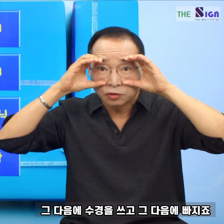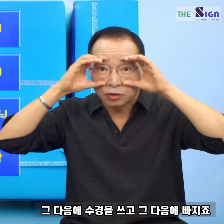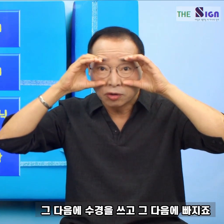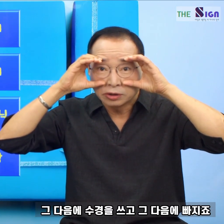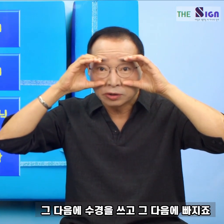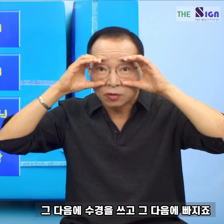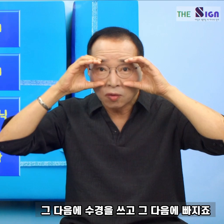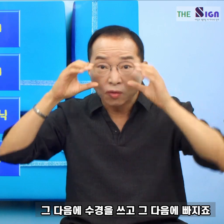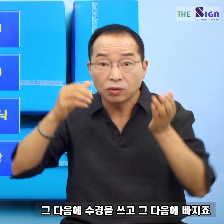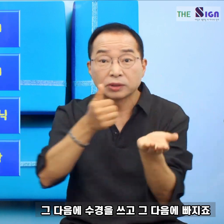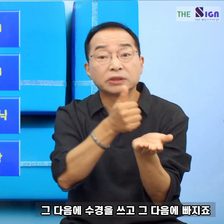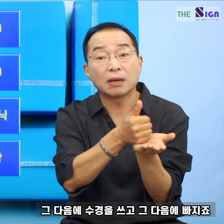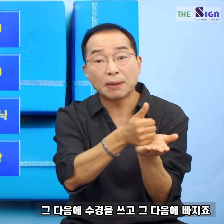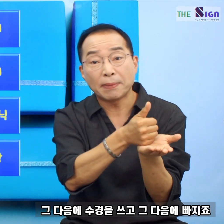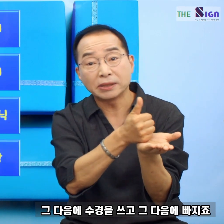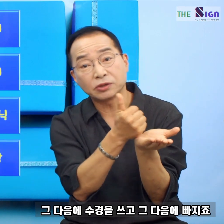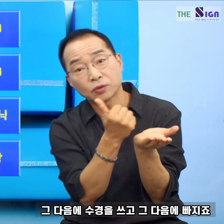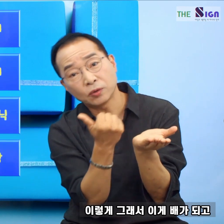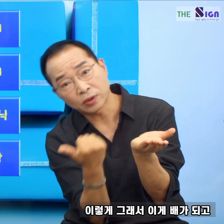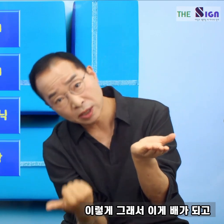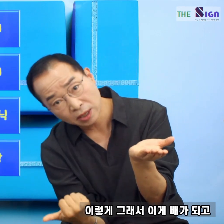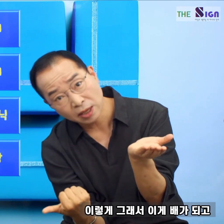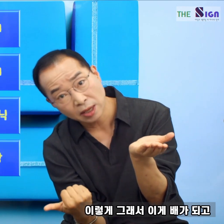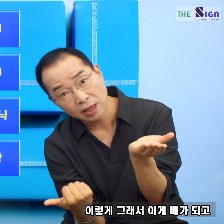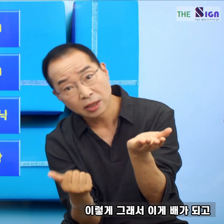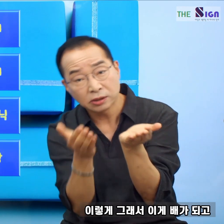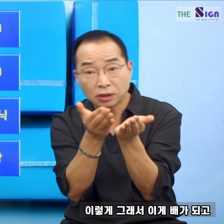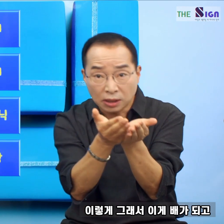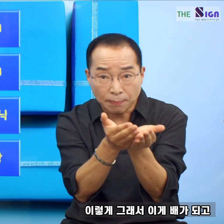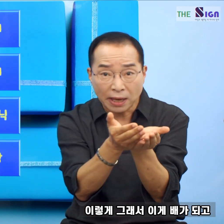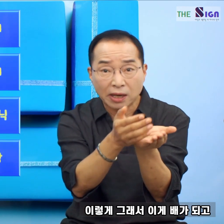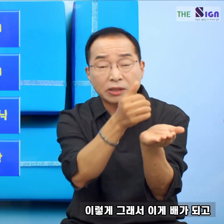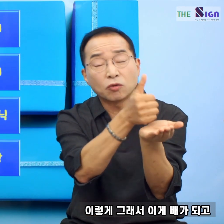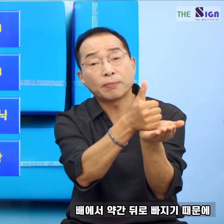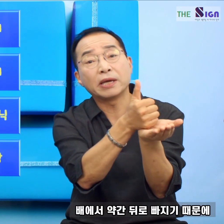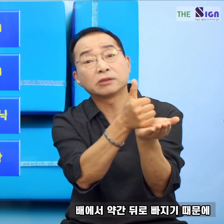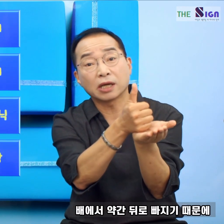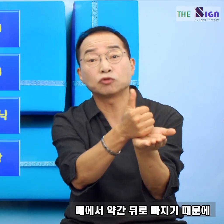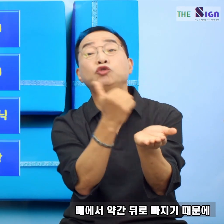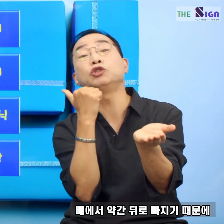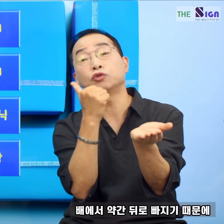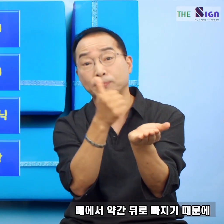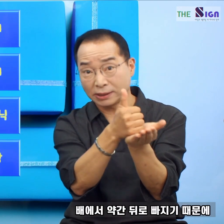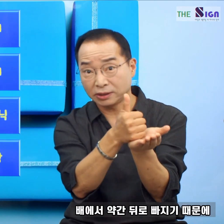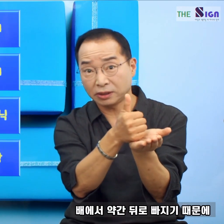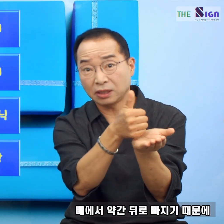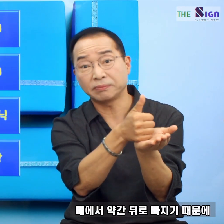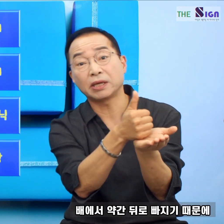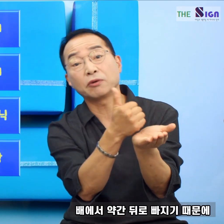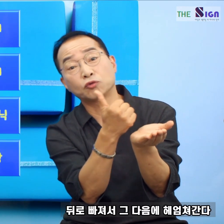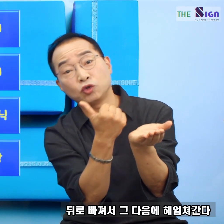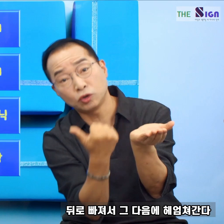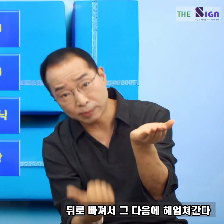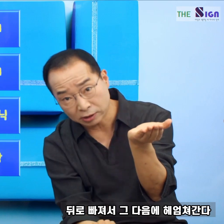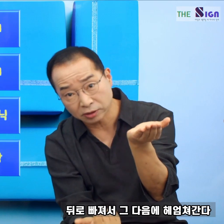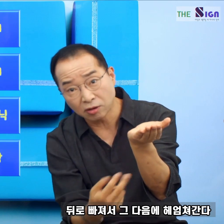수경을 쓰고, 그 다음에 빠지죠. 이렇게. 그래서 이게 배가 되고 배에서 약간 뒤로 빠지기 때문에 뒤로 빠져서 그